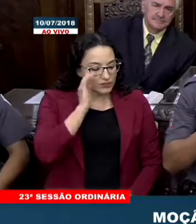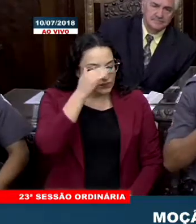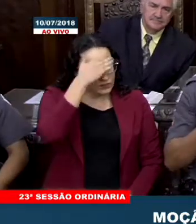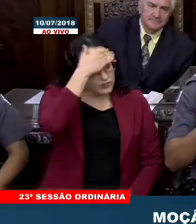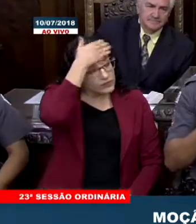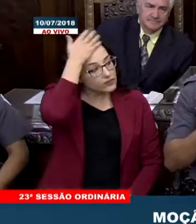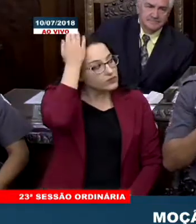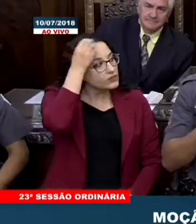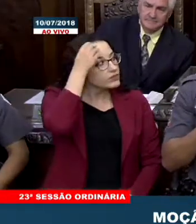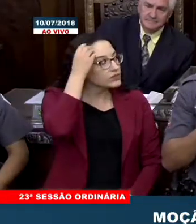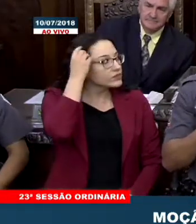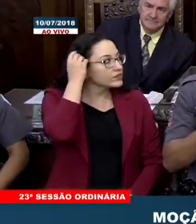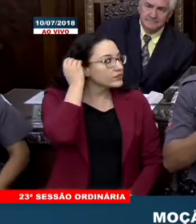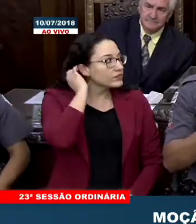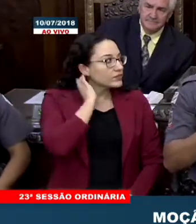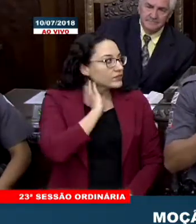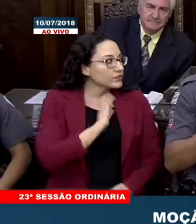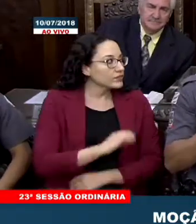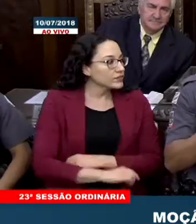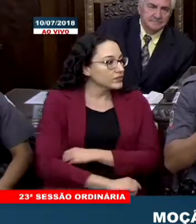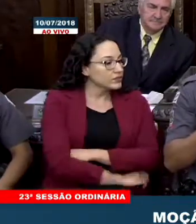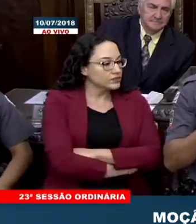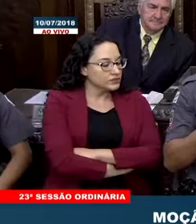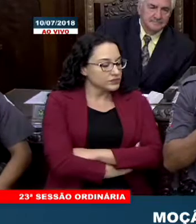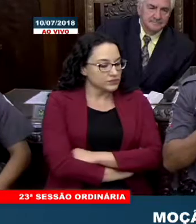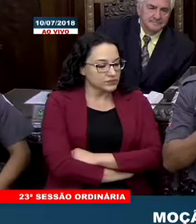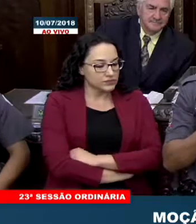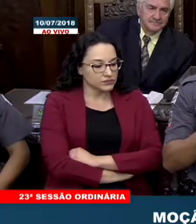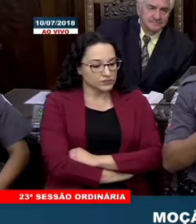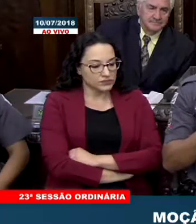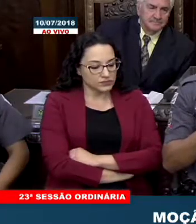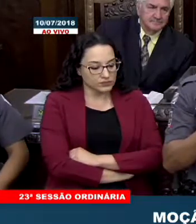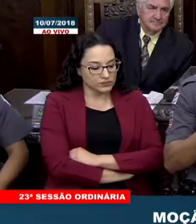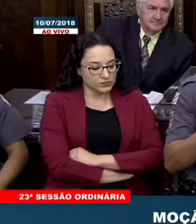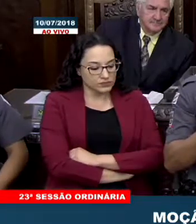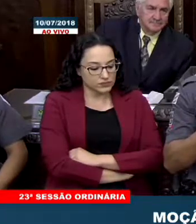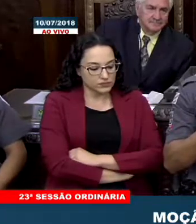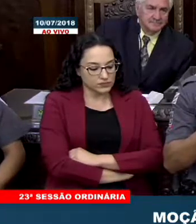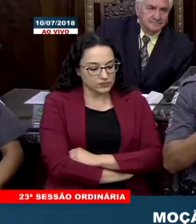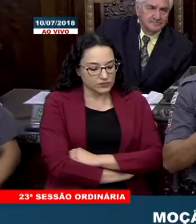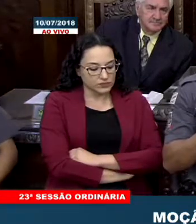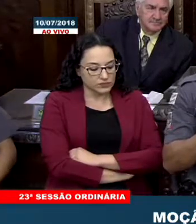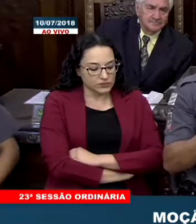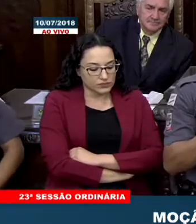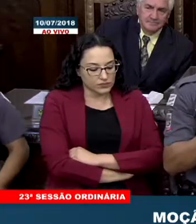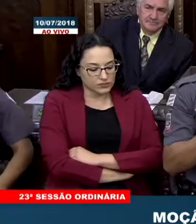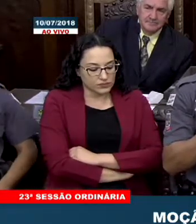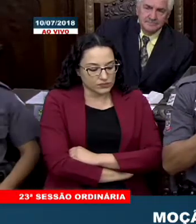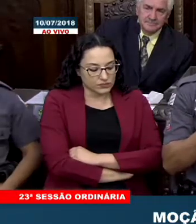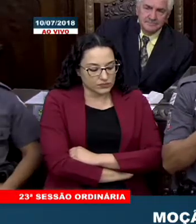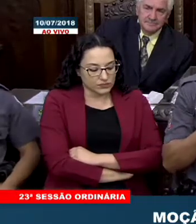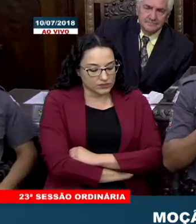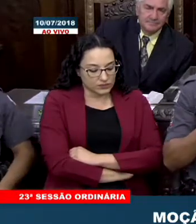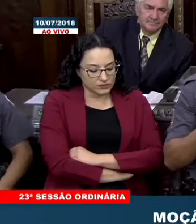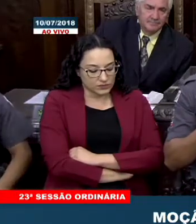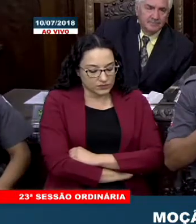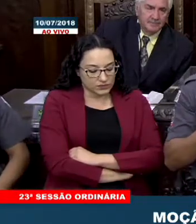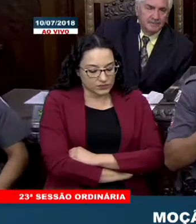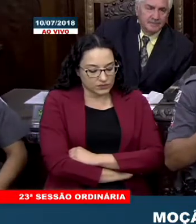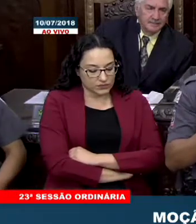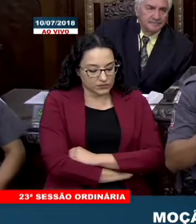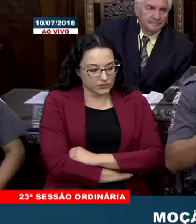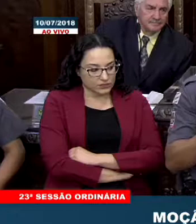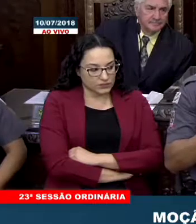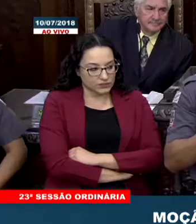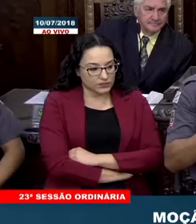comentei com o coronel, jamais fiz essa atitude esperando algum tipo de reconhecimento. Isso é natural de todo policial militar